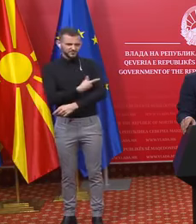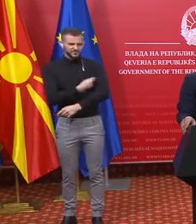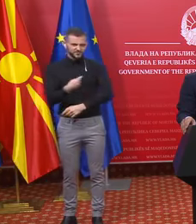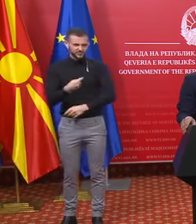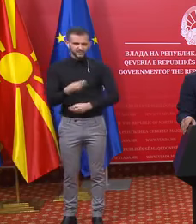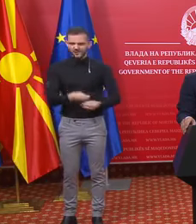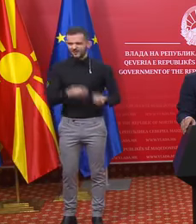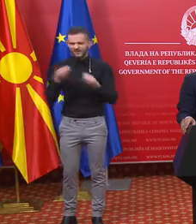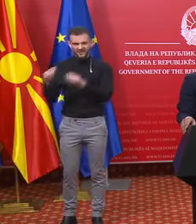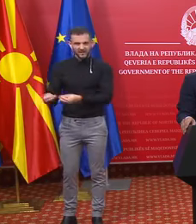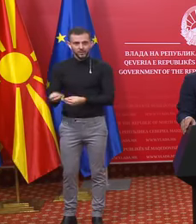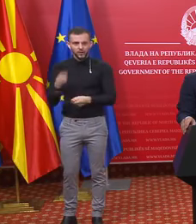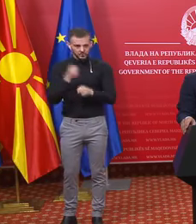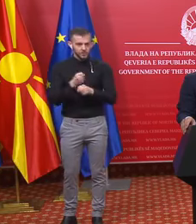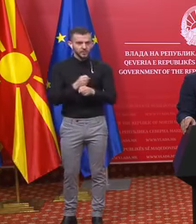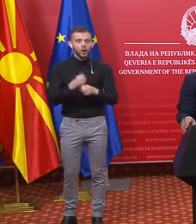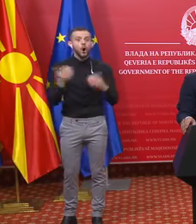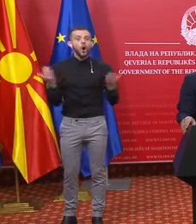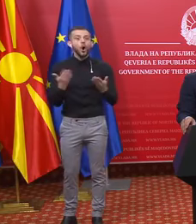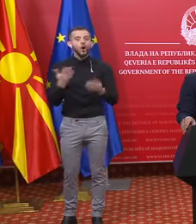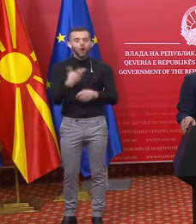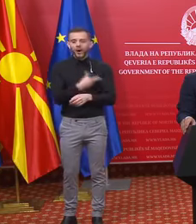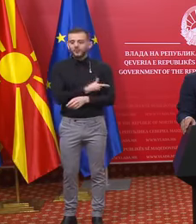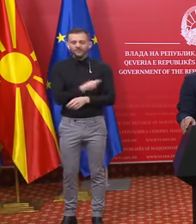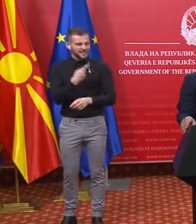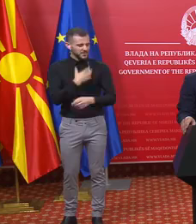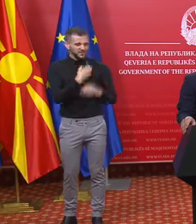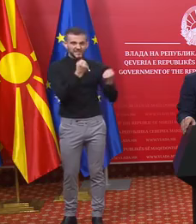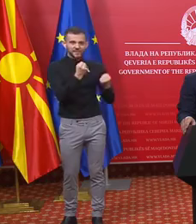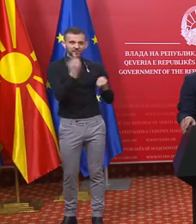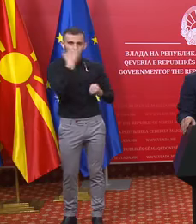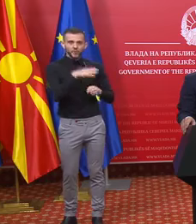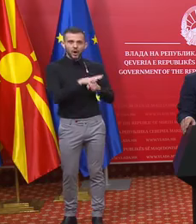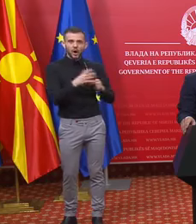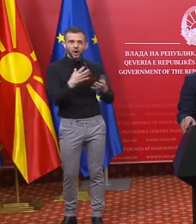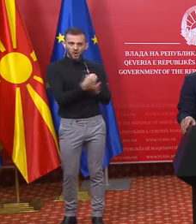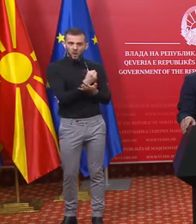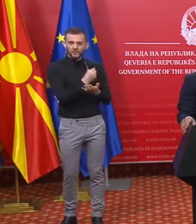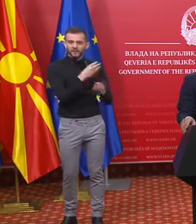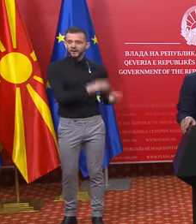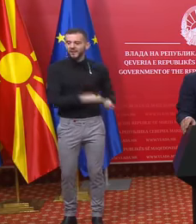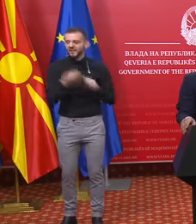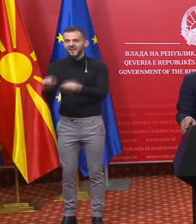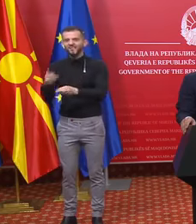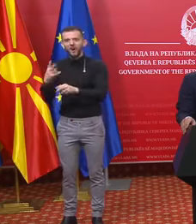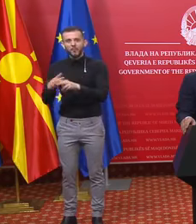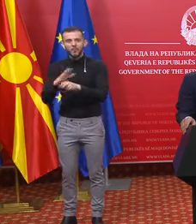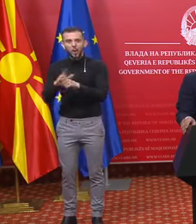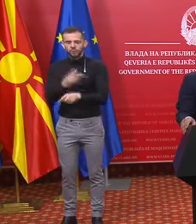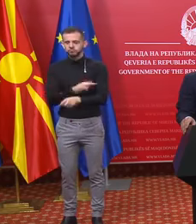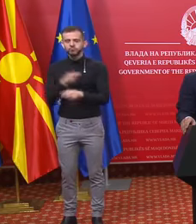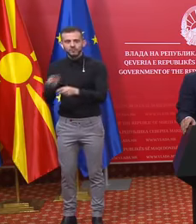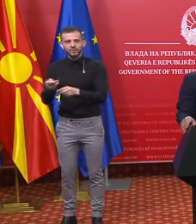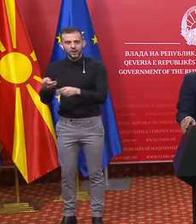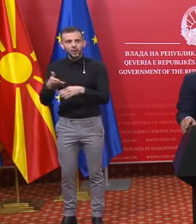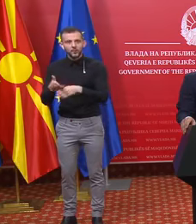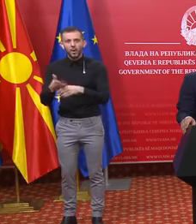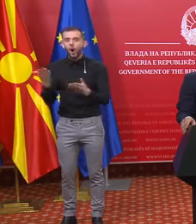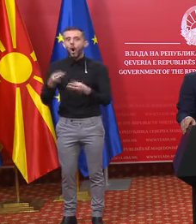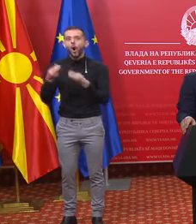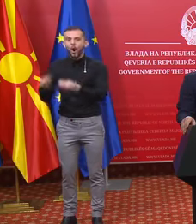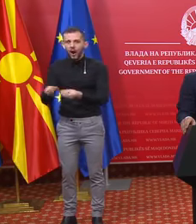е изработен. Кога првиот пациент ќе ја прими ова крвна плазма? И второ прашање, зошто е